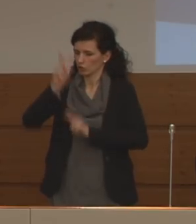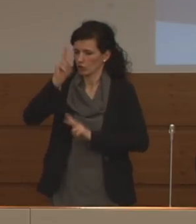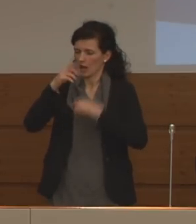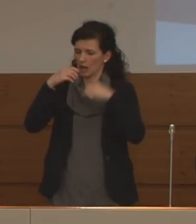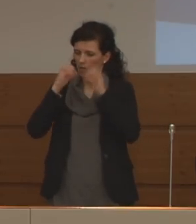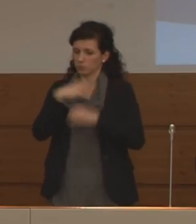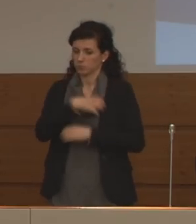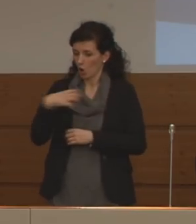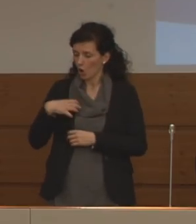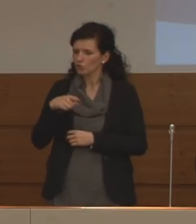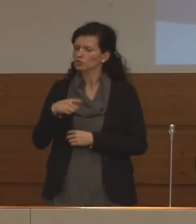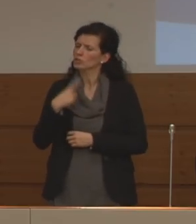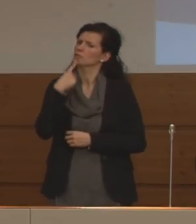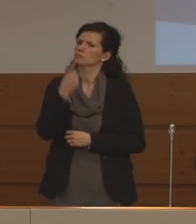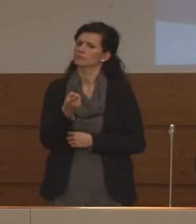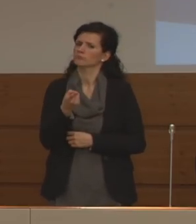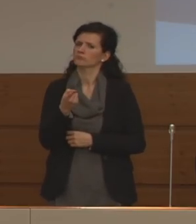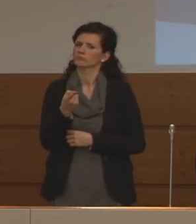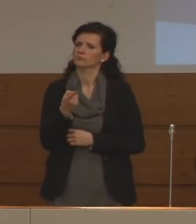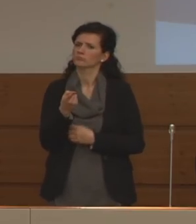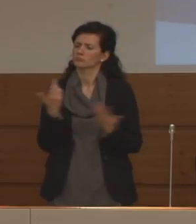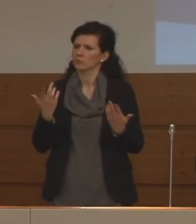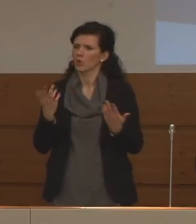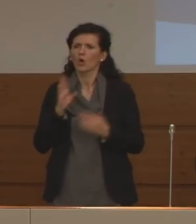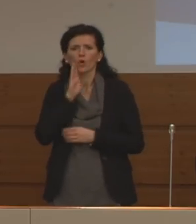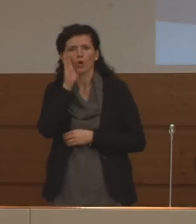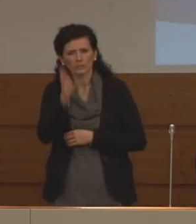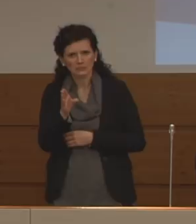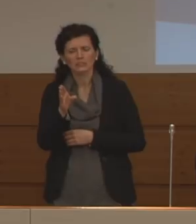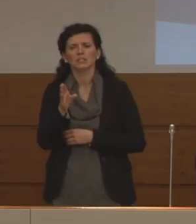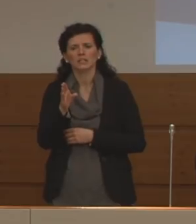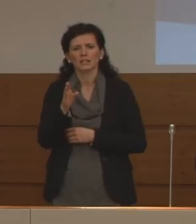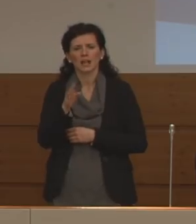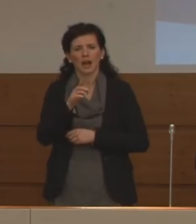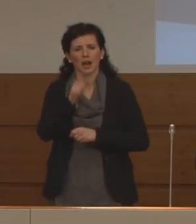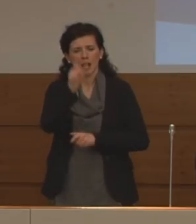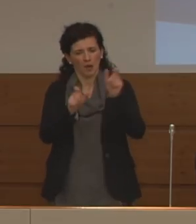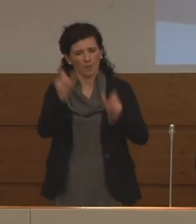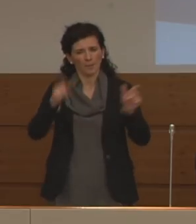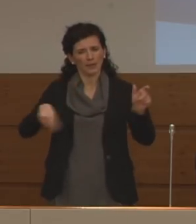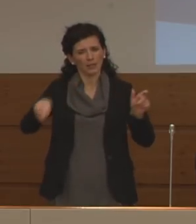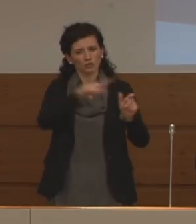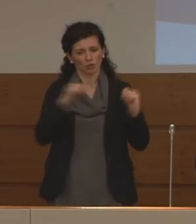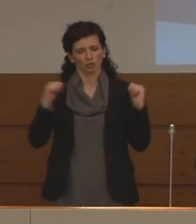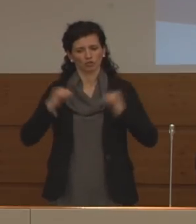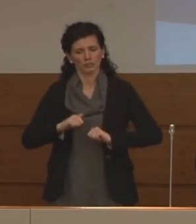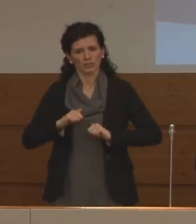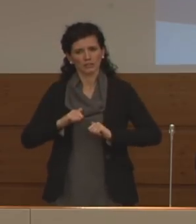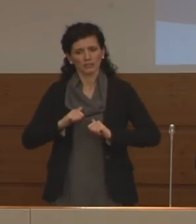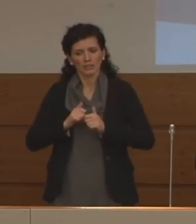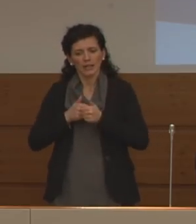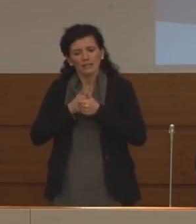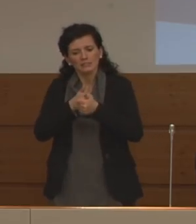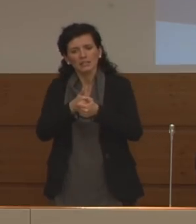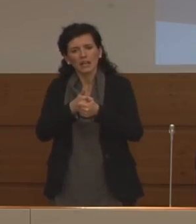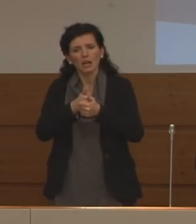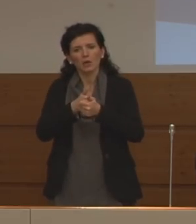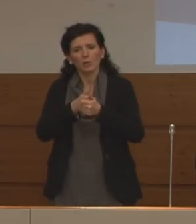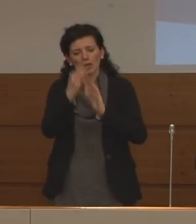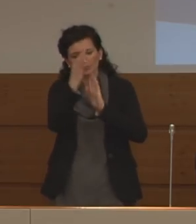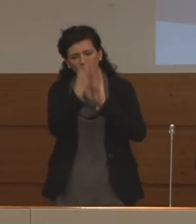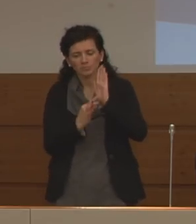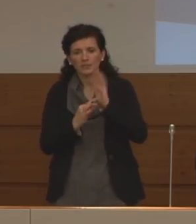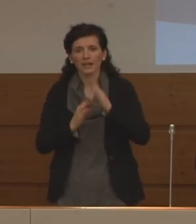dato per buono è evidentemente consigliando ai cittadini di seguire un protocollo per l'ingresso in casa per esempio